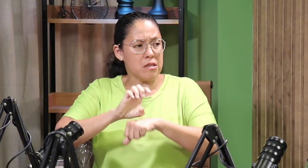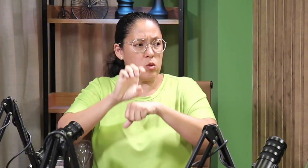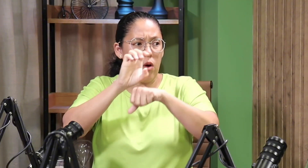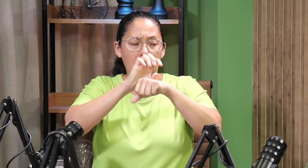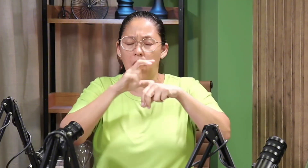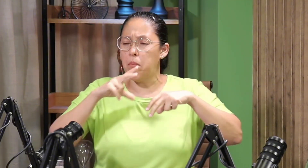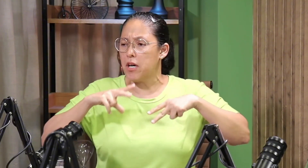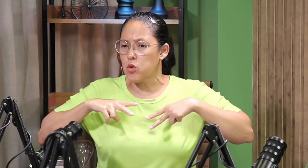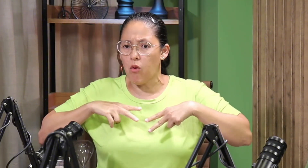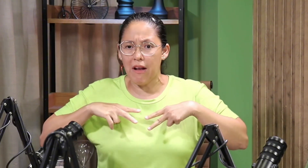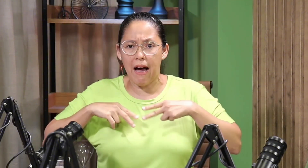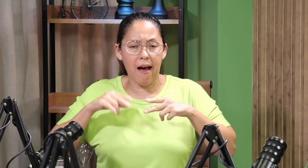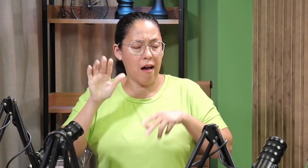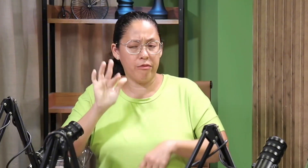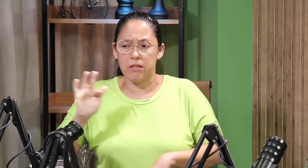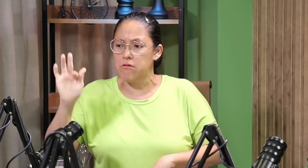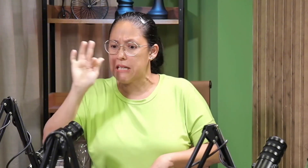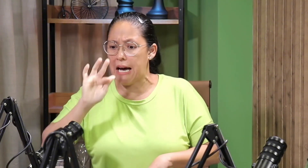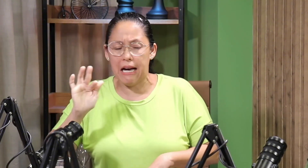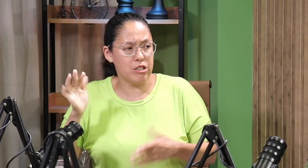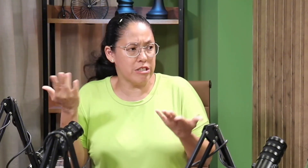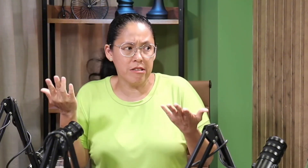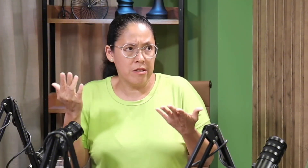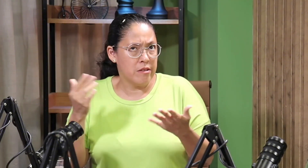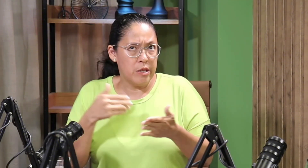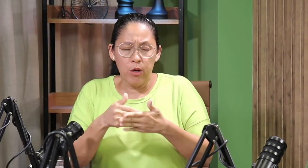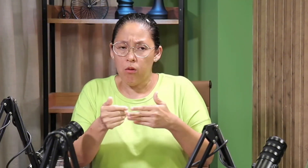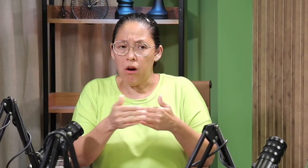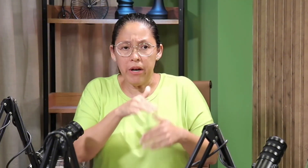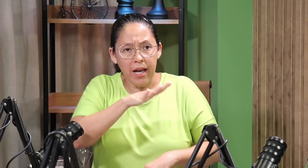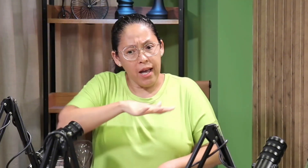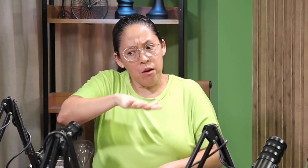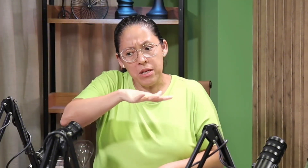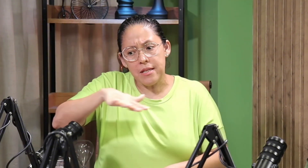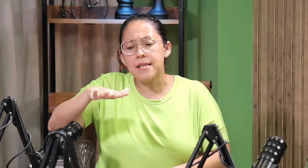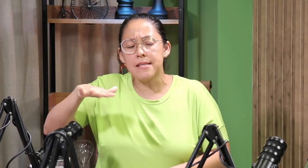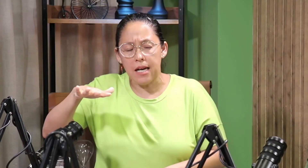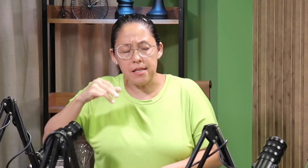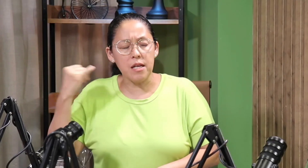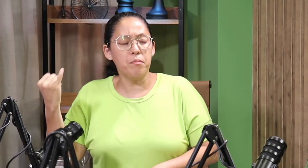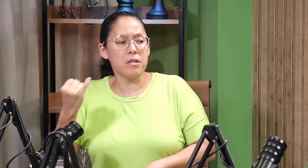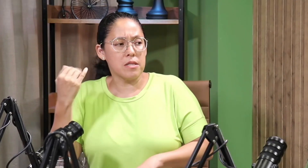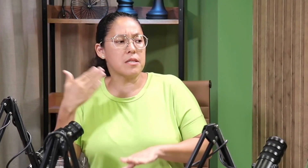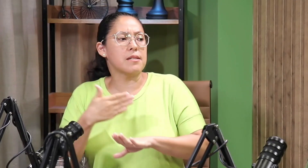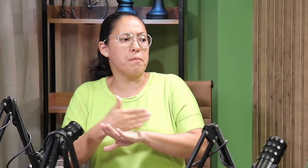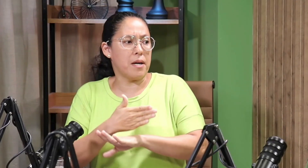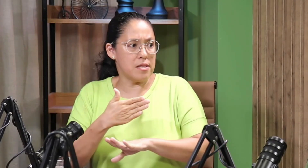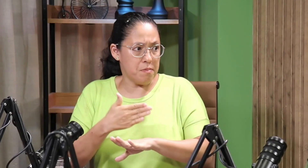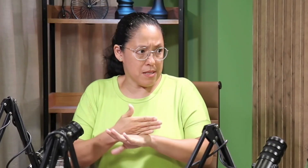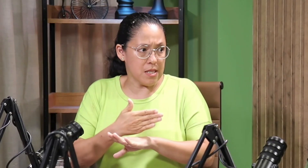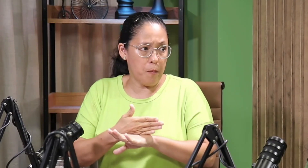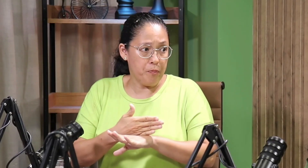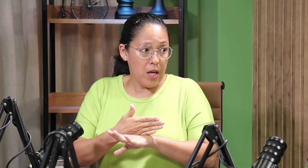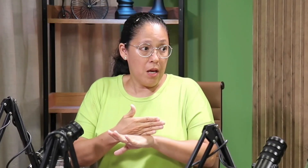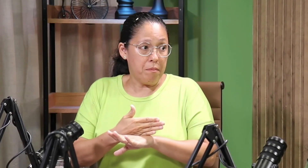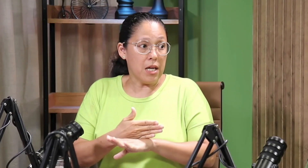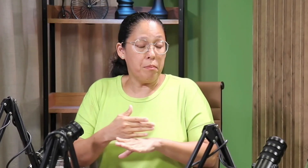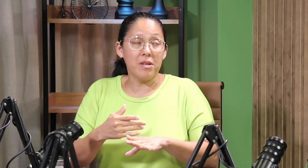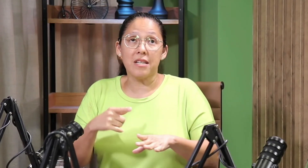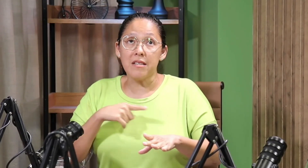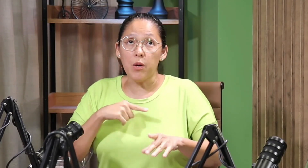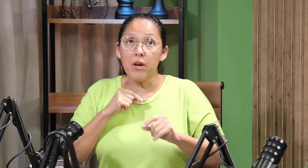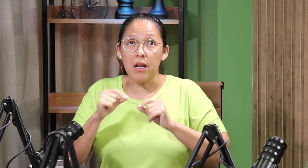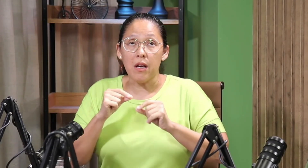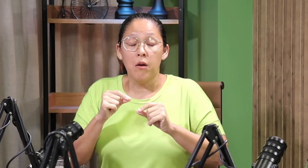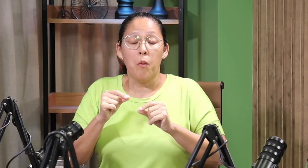prefeitura, estadual, particular, faculdade, qualquer uma dessas áreas é importante ter essa participação, para que